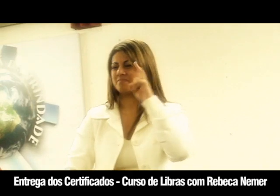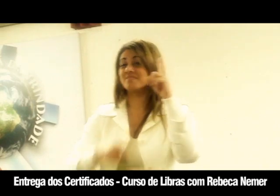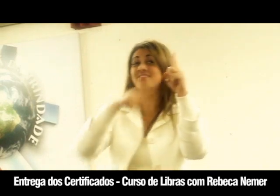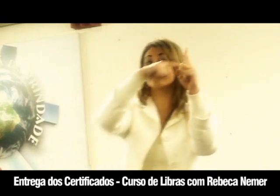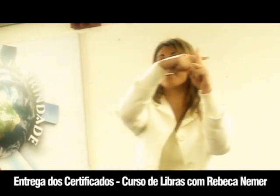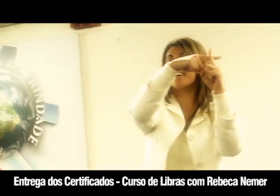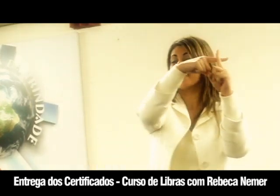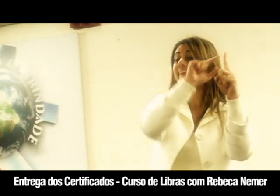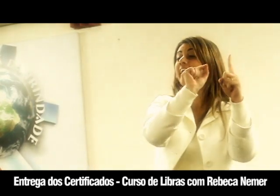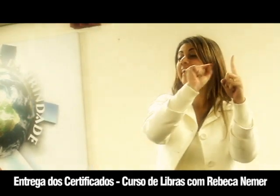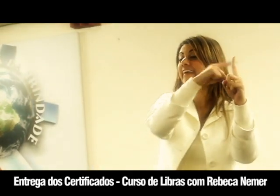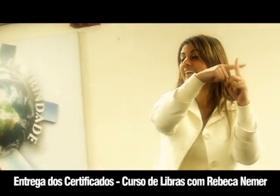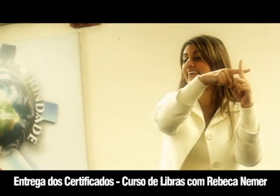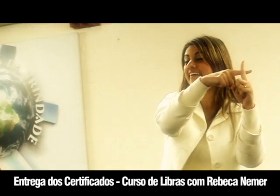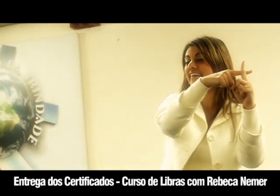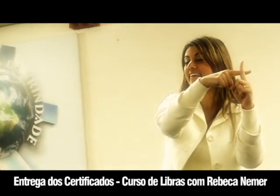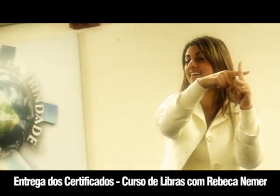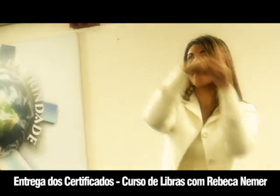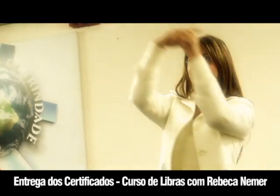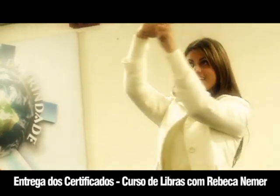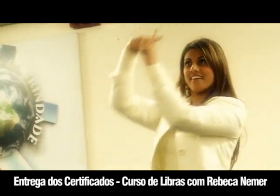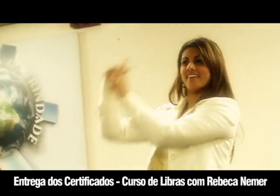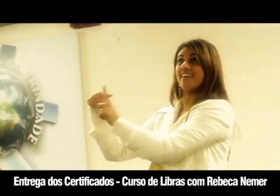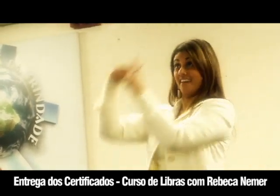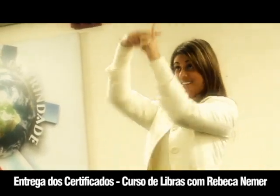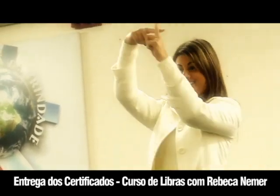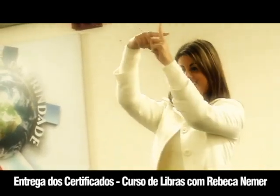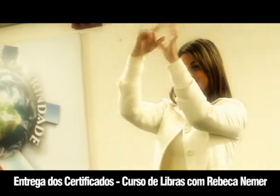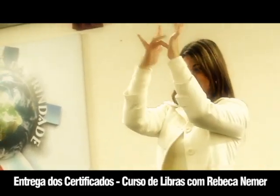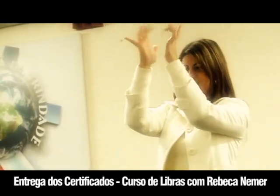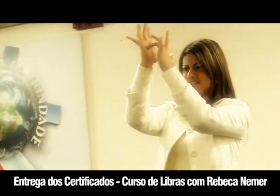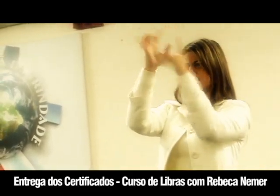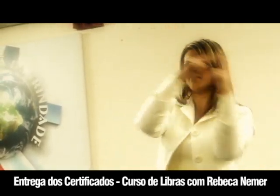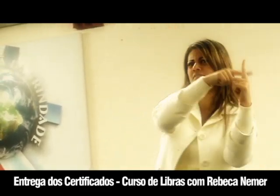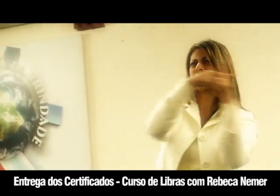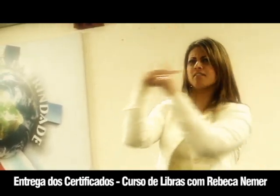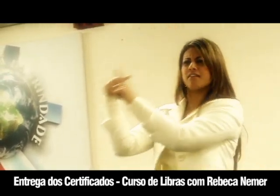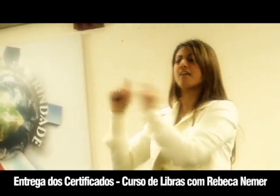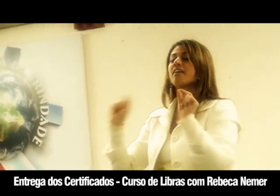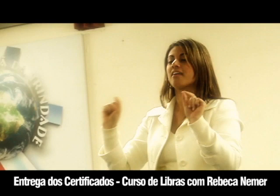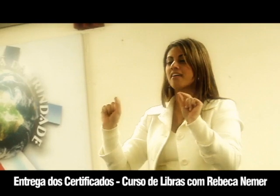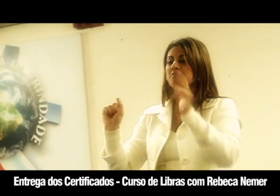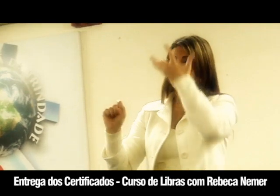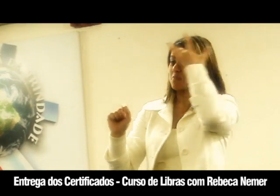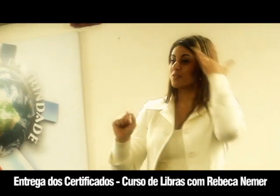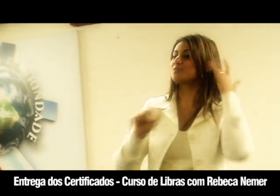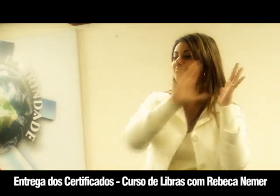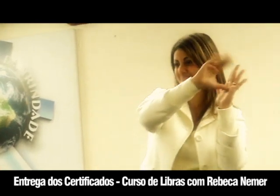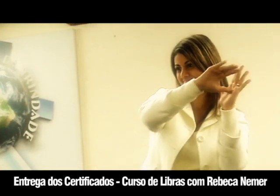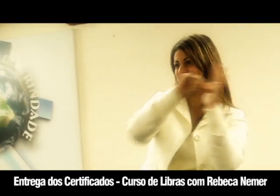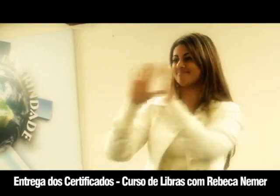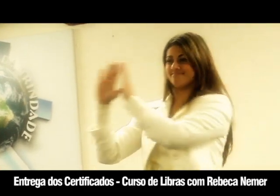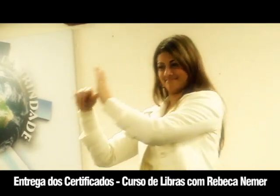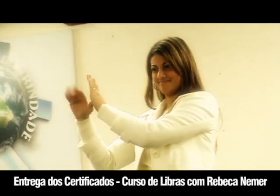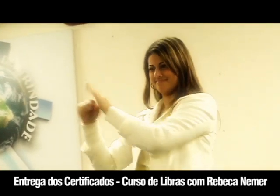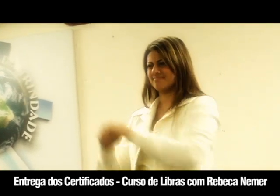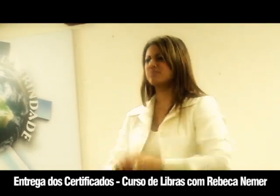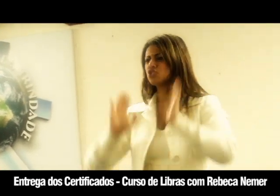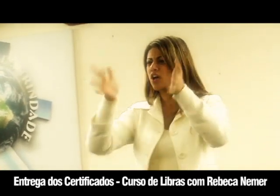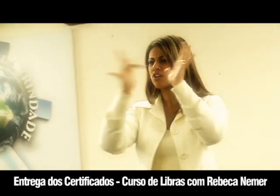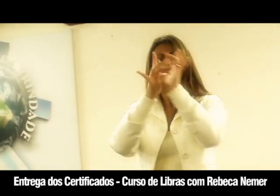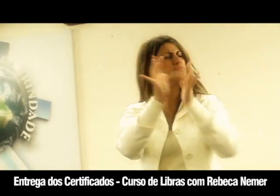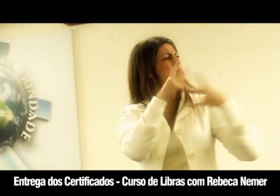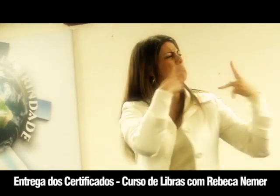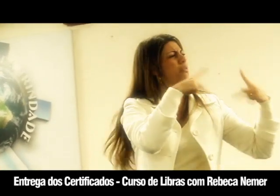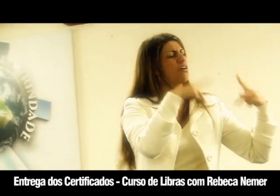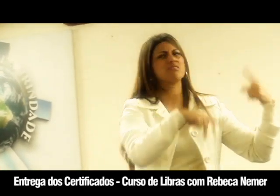no pecado. Lucas 23, 39. Mas o que é o pecado? Peguei uma definição que eu achei muito interessante, eu